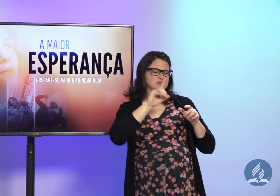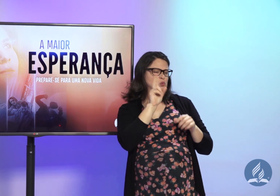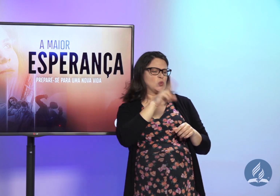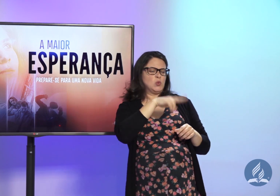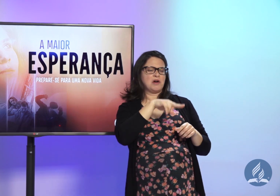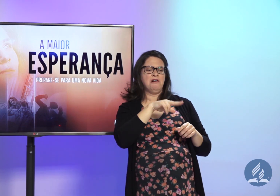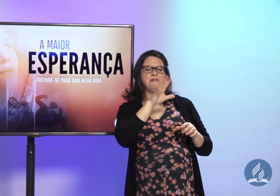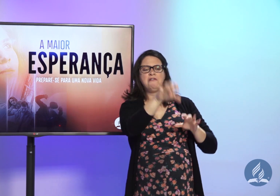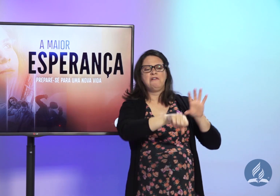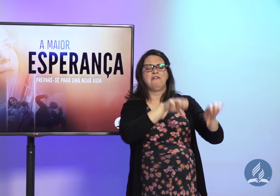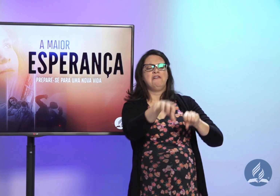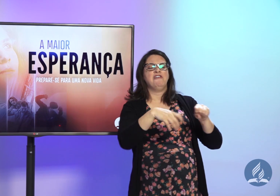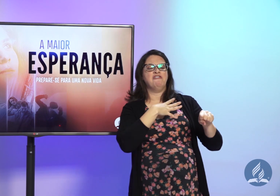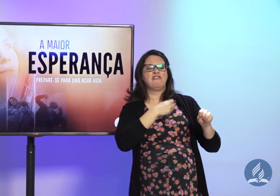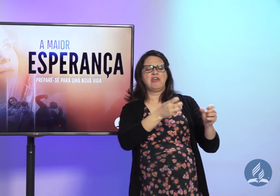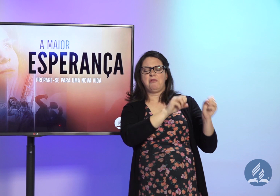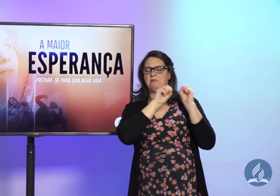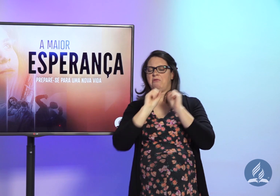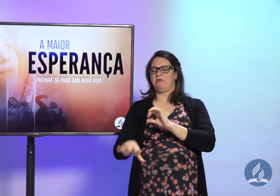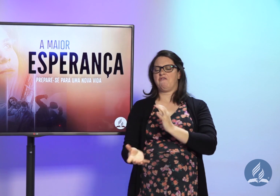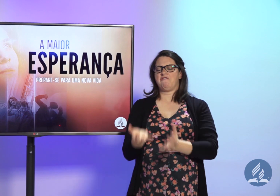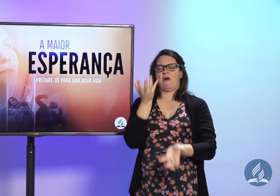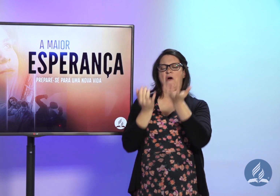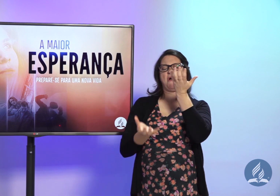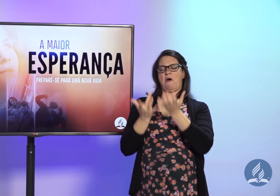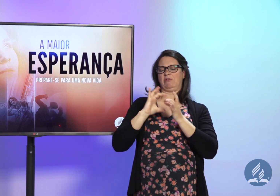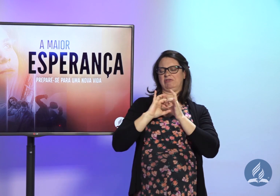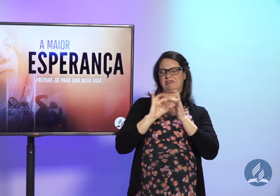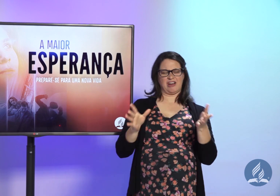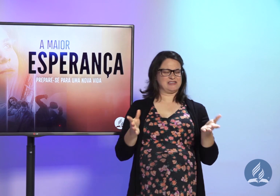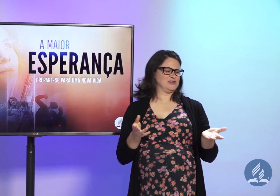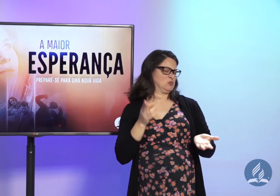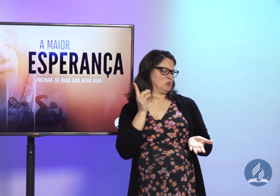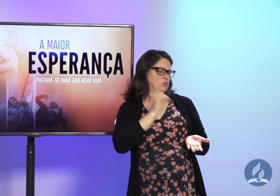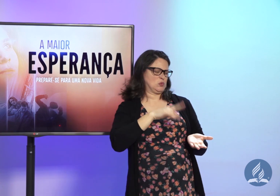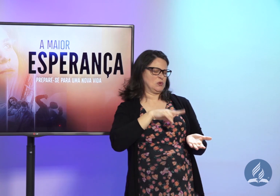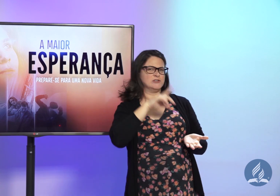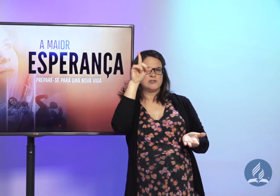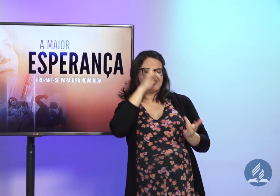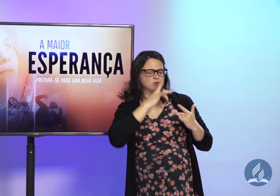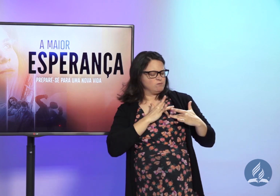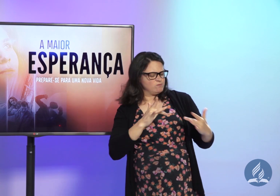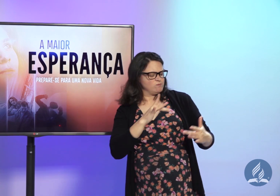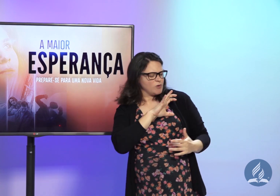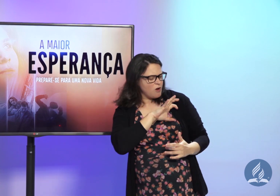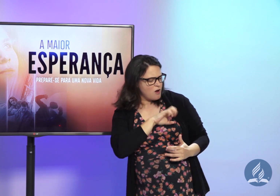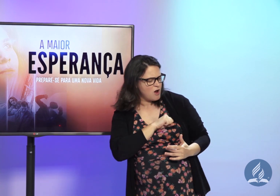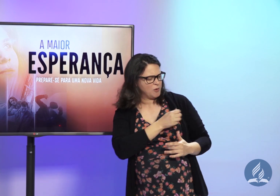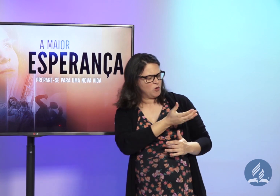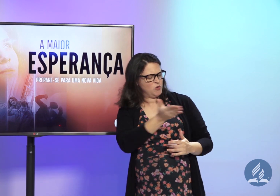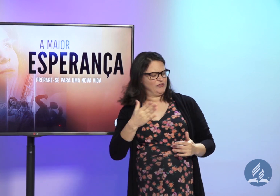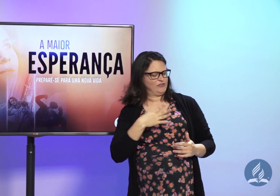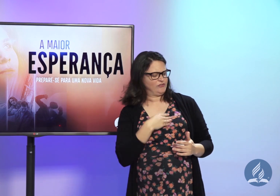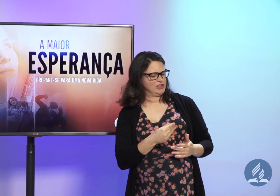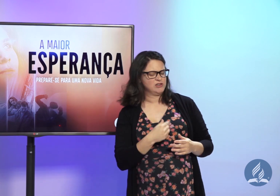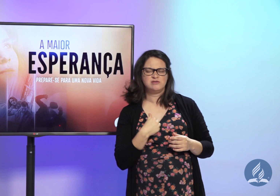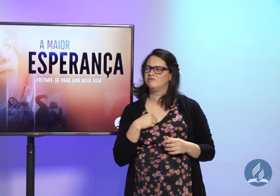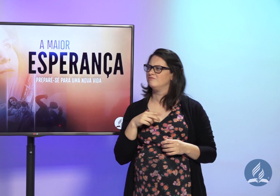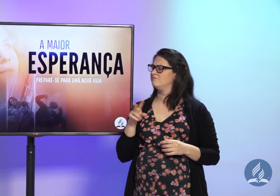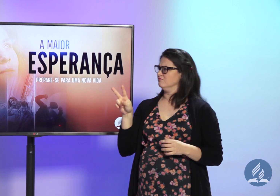claro que não. Da mesma forma é Deus. Você acha que Deus vai pegar os seus filhos, as pessoas que Ele ama, e jogar no fogo do inferno? Claro